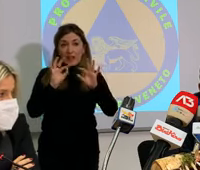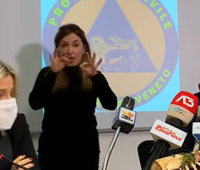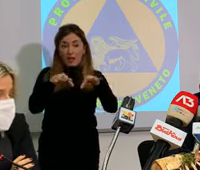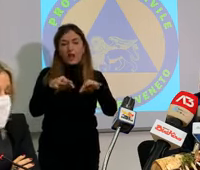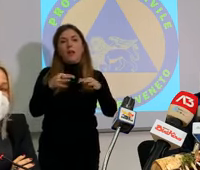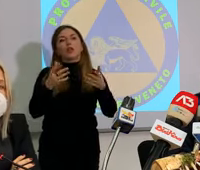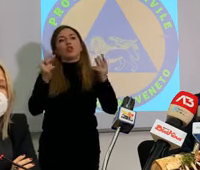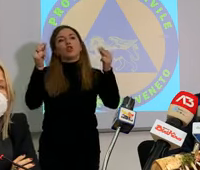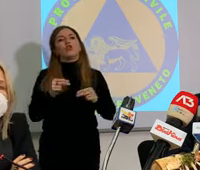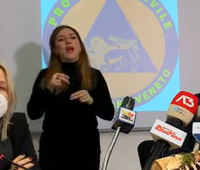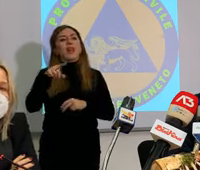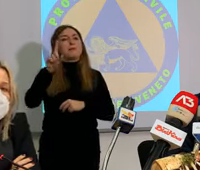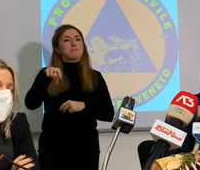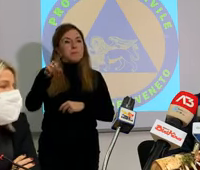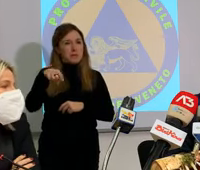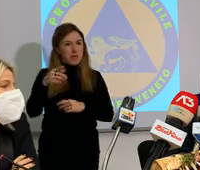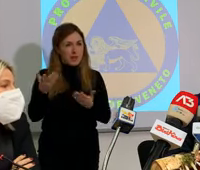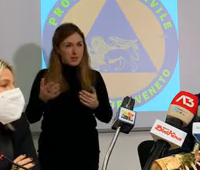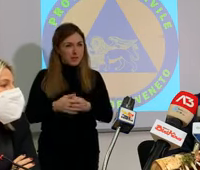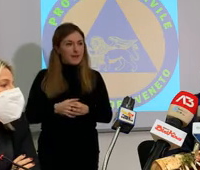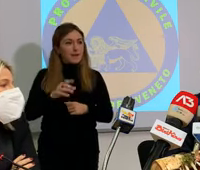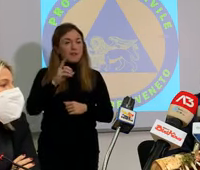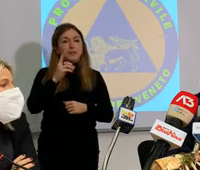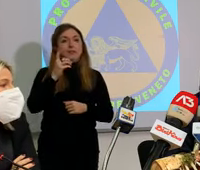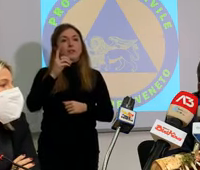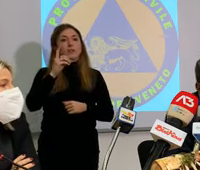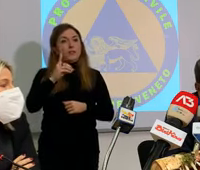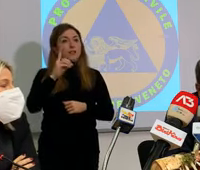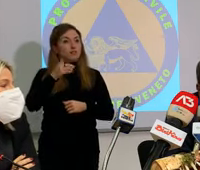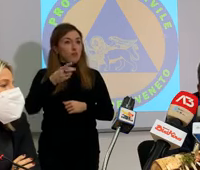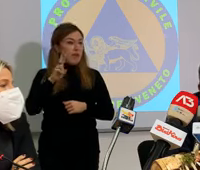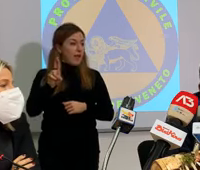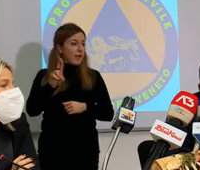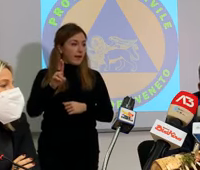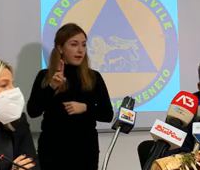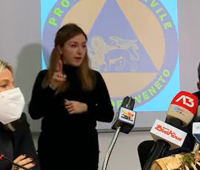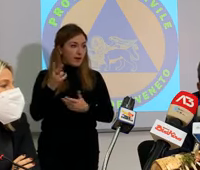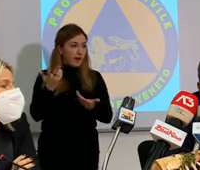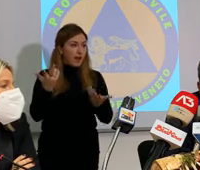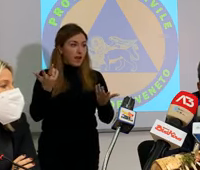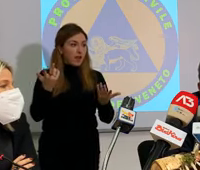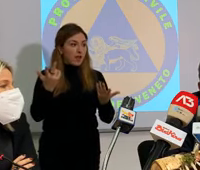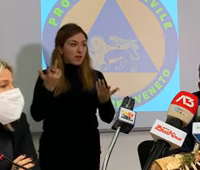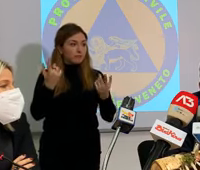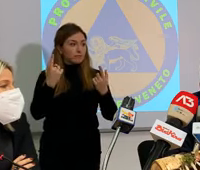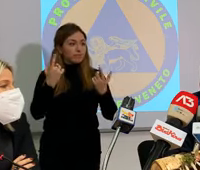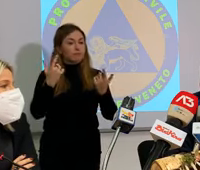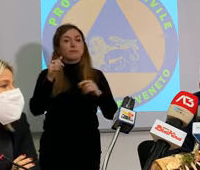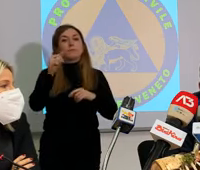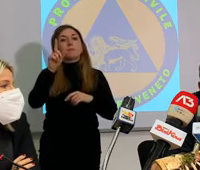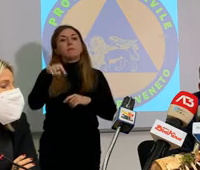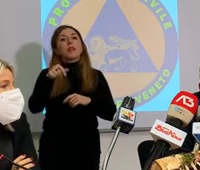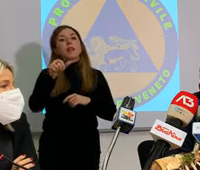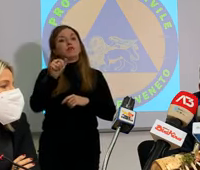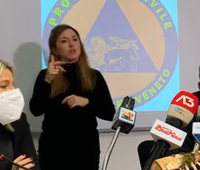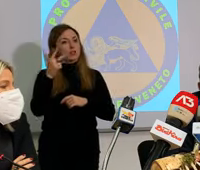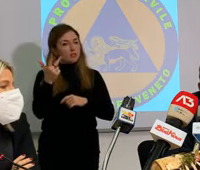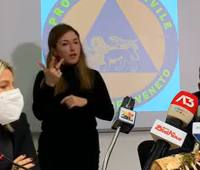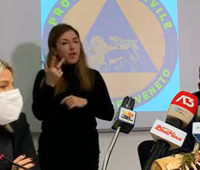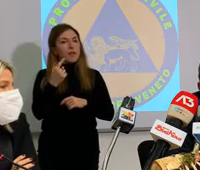miller con la dgr 1103 rispetto a 552 noi andiamo a dire anche dove li mettiamo cioè